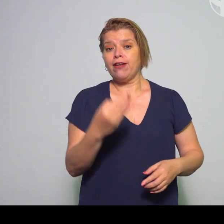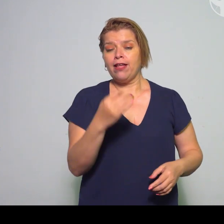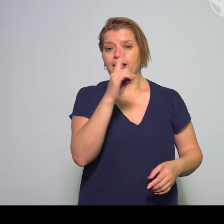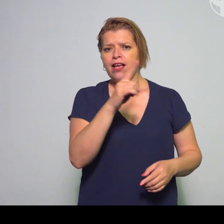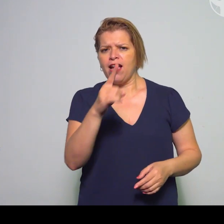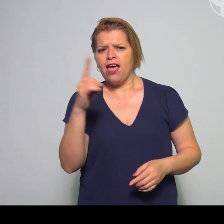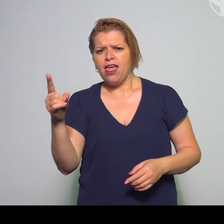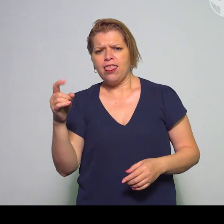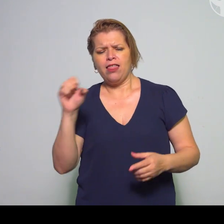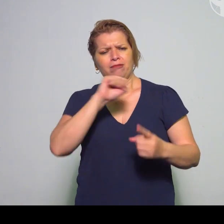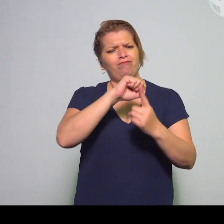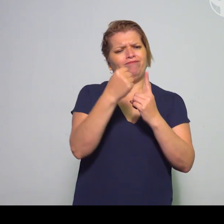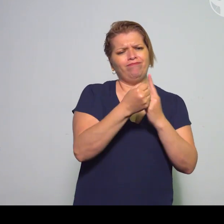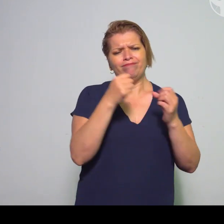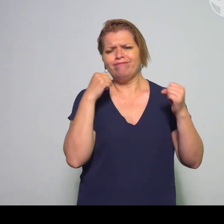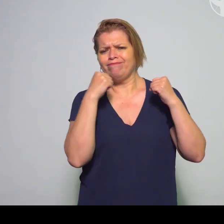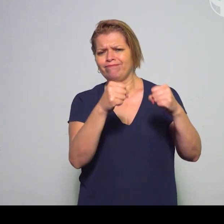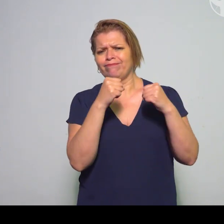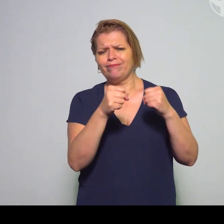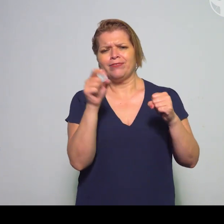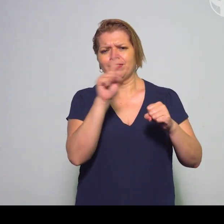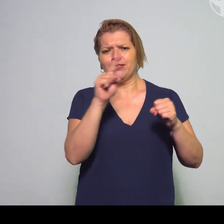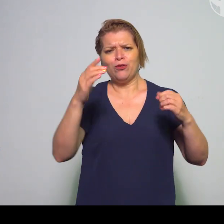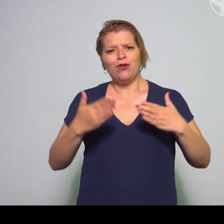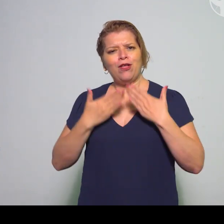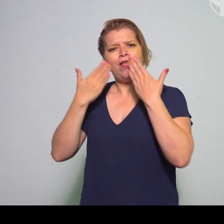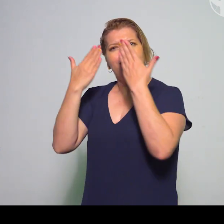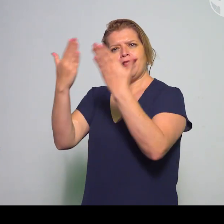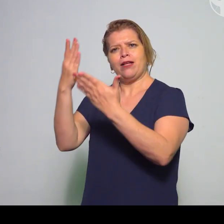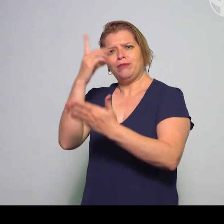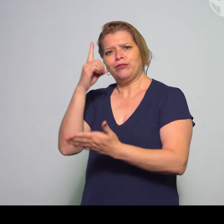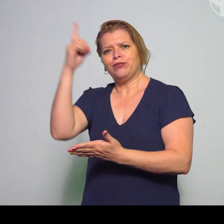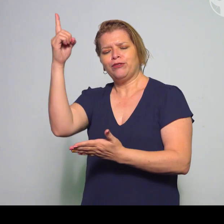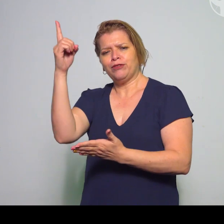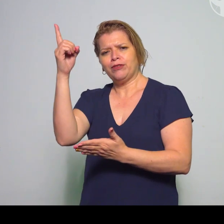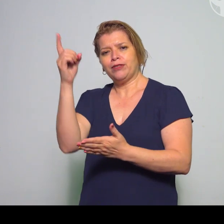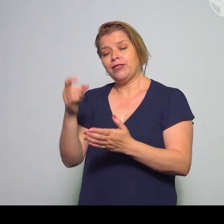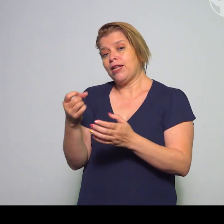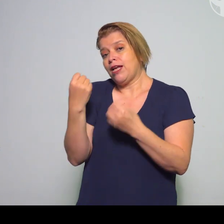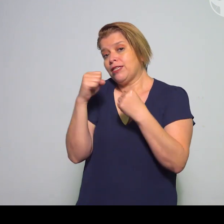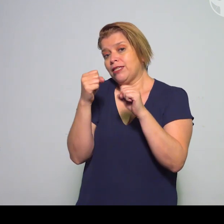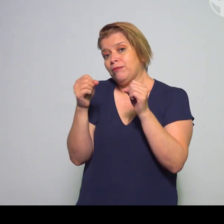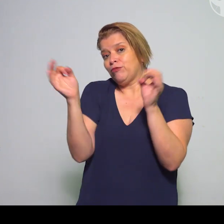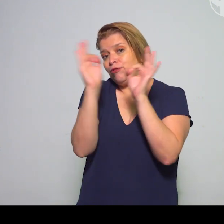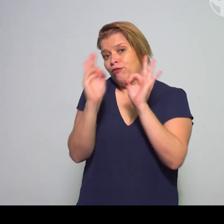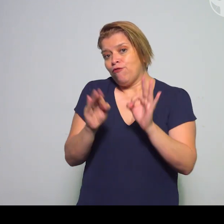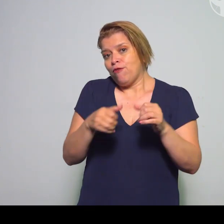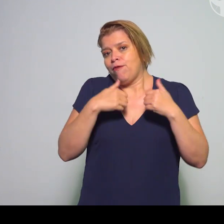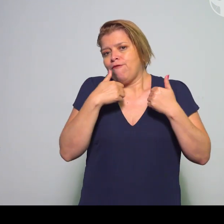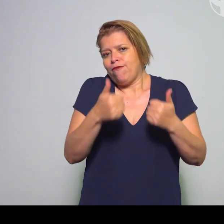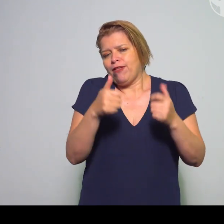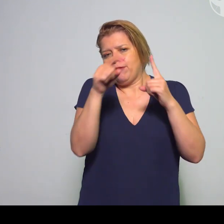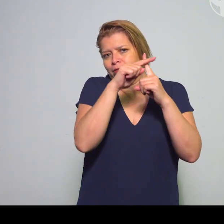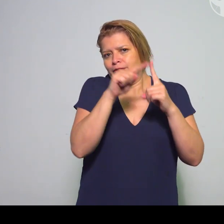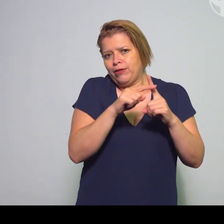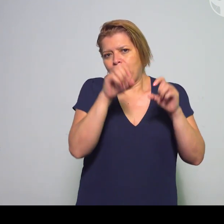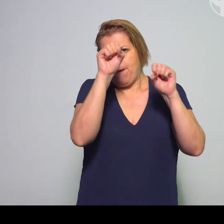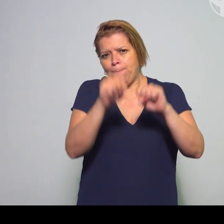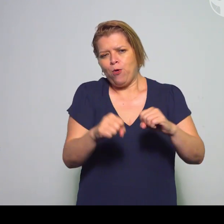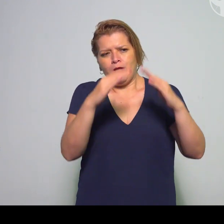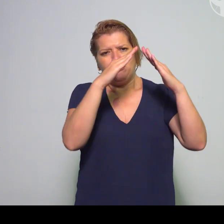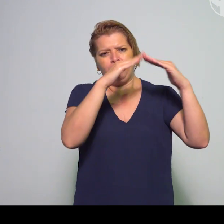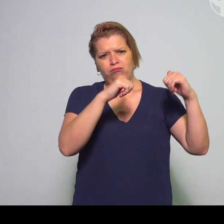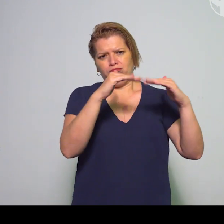Lo cierto entonces es que cada crisis, si no es puesta en las manos de Dios y manejada de la forma correcta por